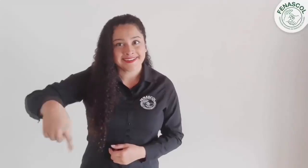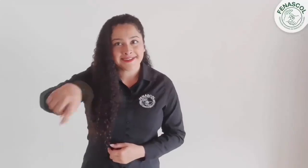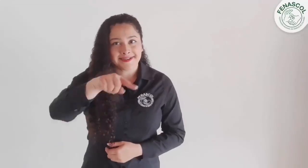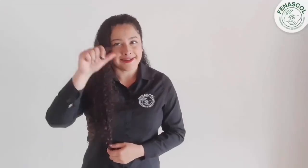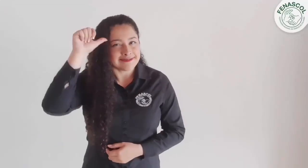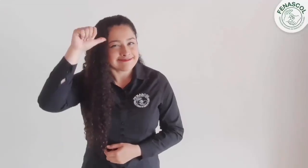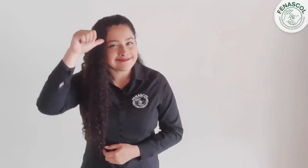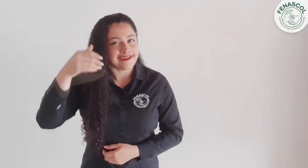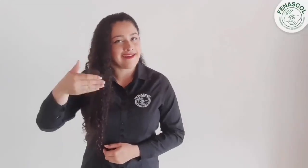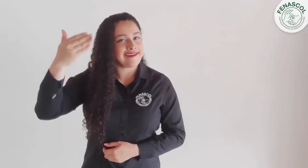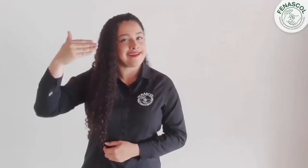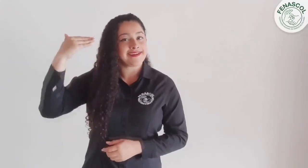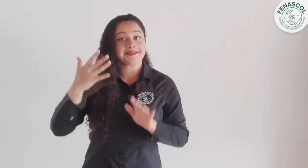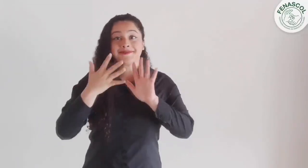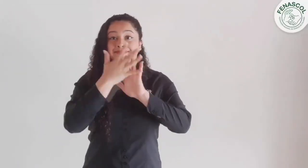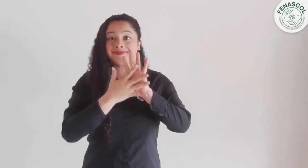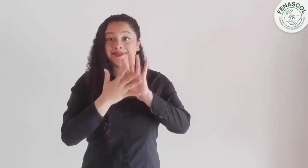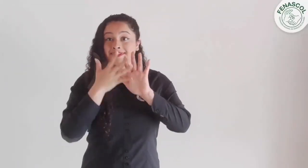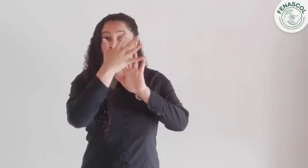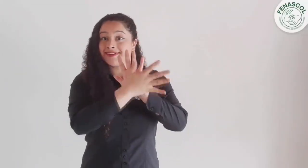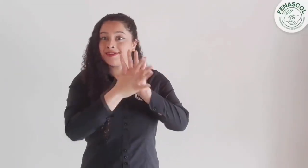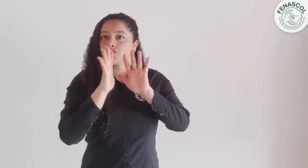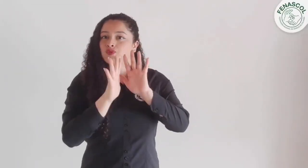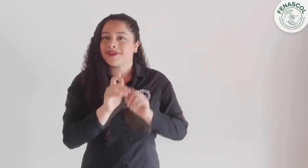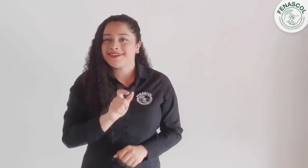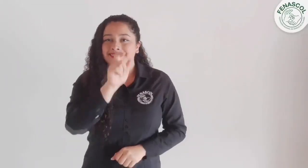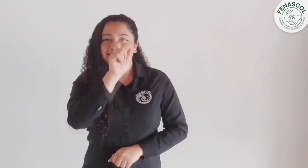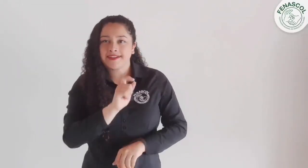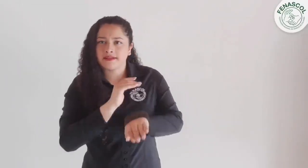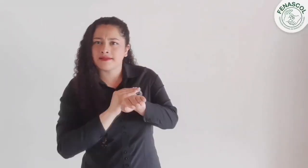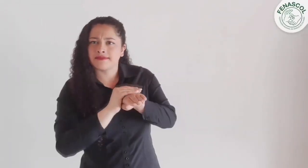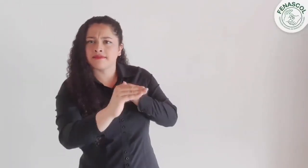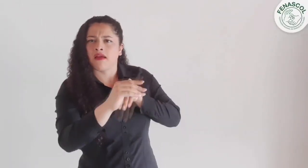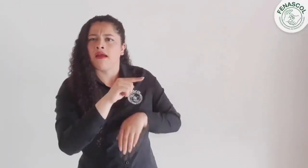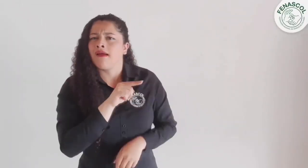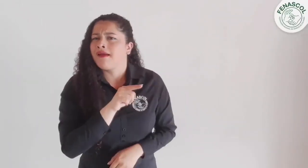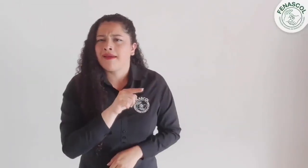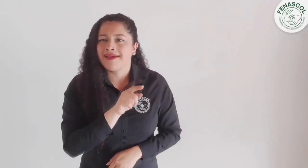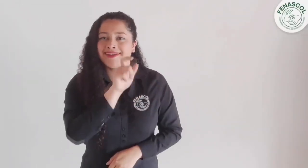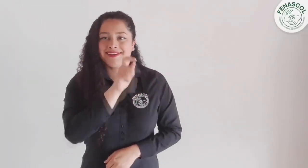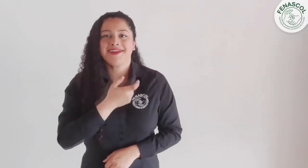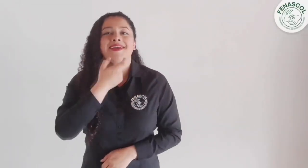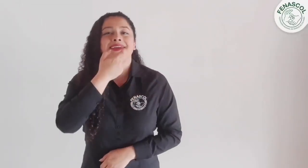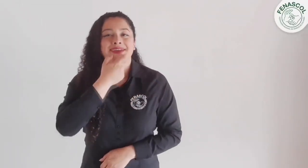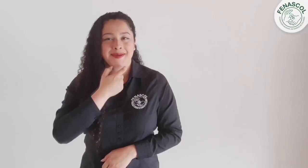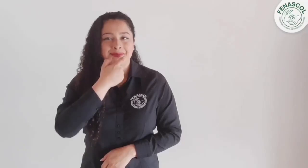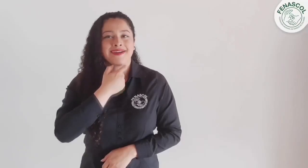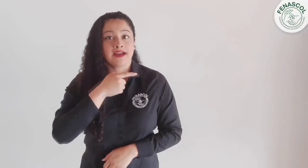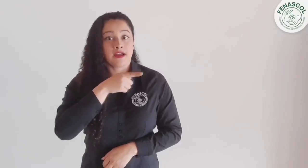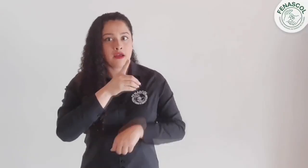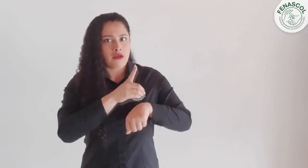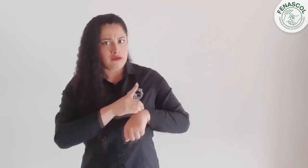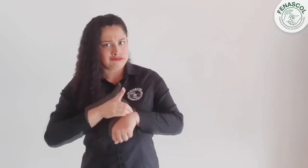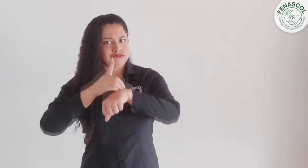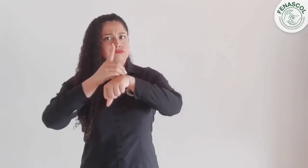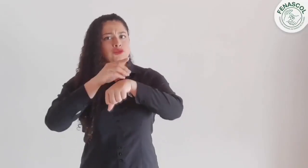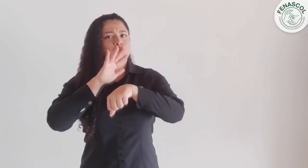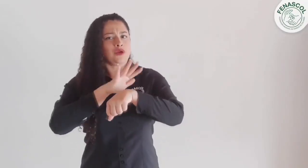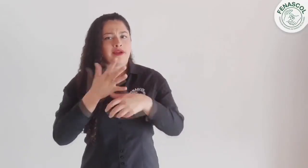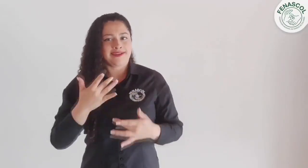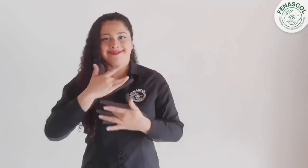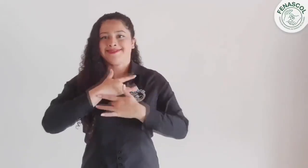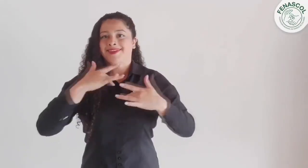Recuerdan que en una de las emisiones de Notiseñales tuvimos como invitada a la doctora en salud pública, Minerva